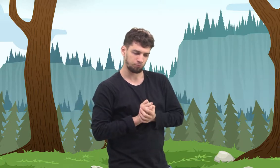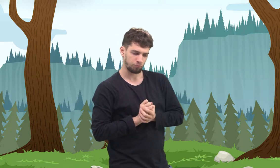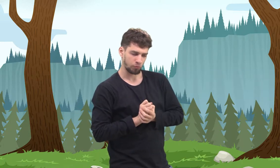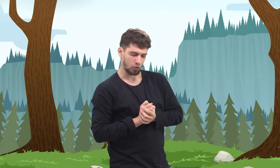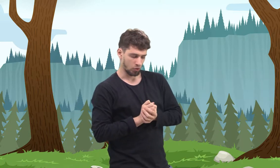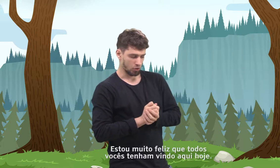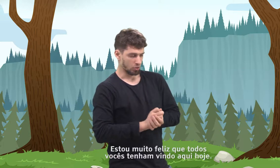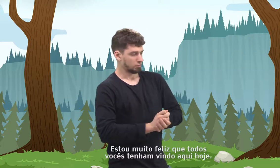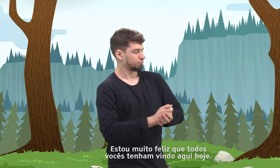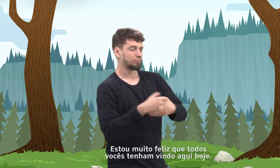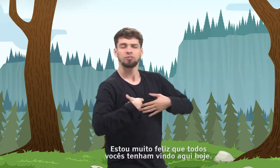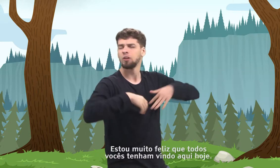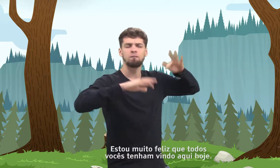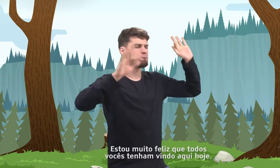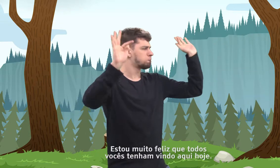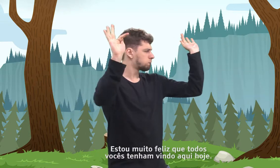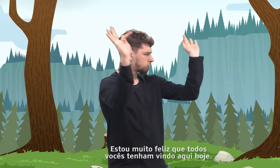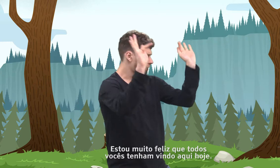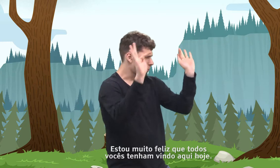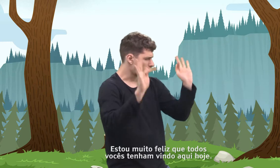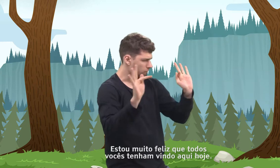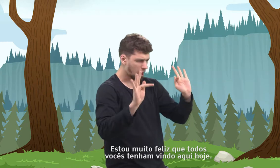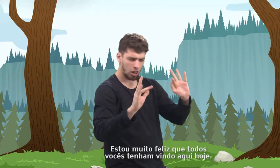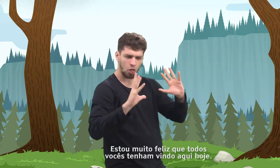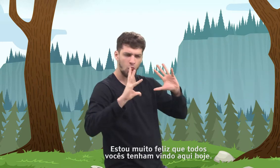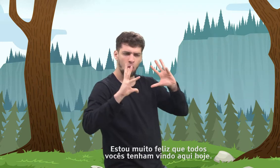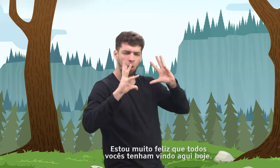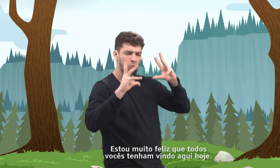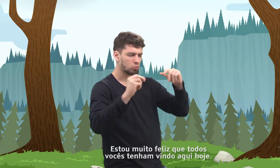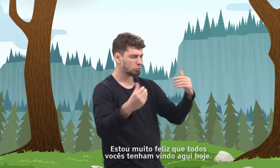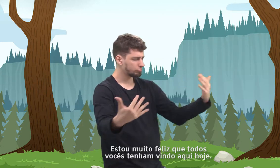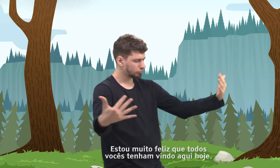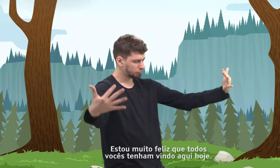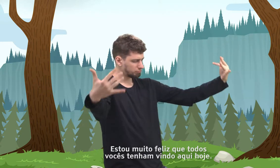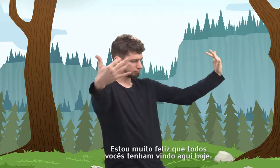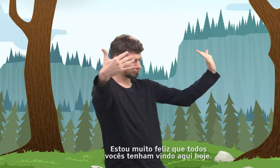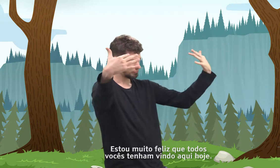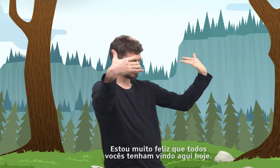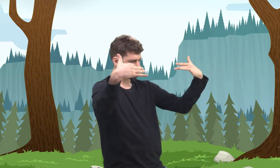estou muito feliz que todos vocês têm vindo aqui hoje